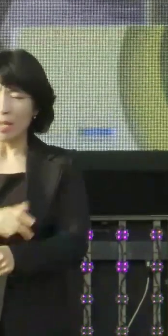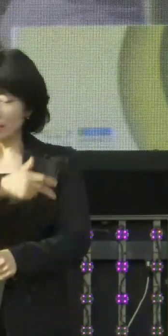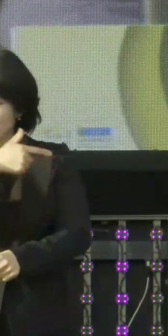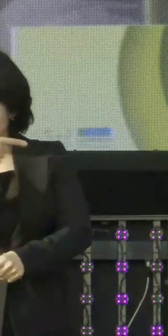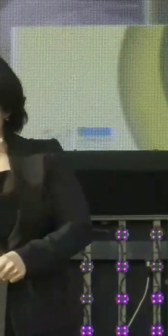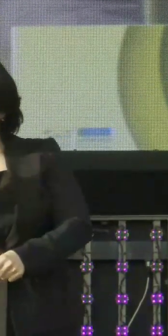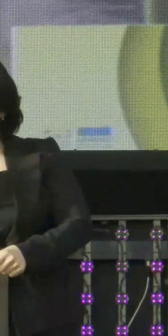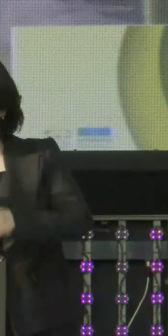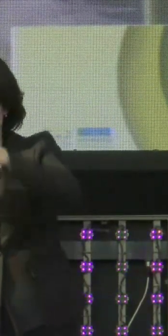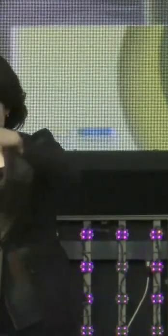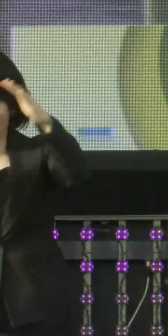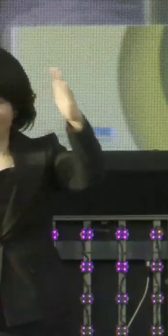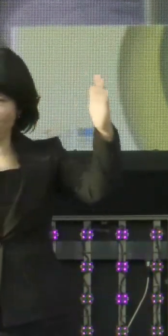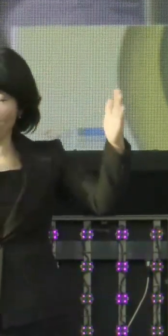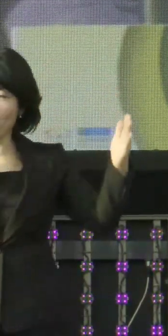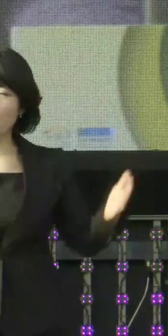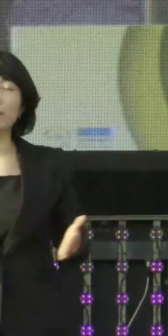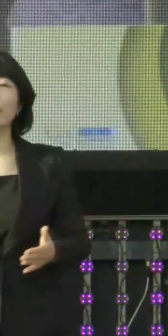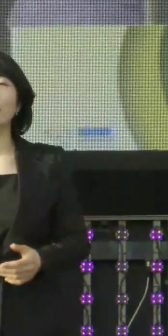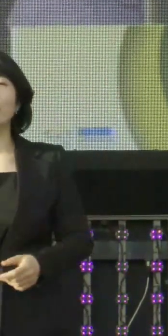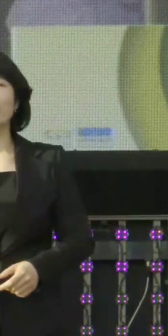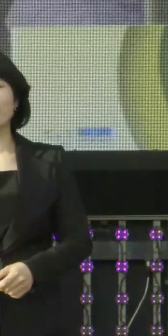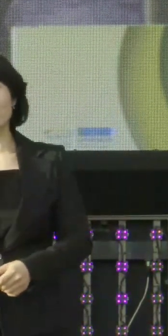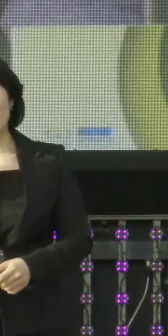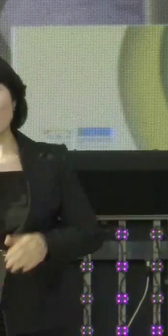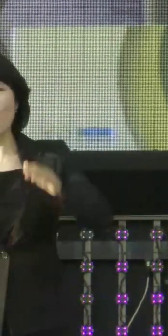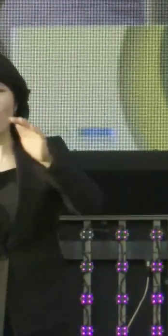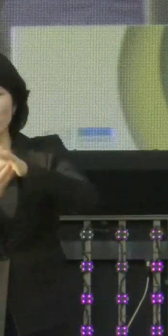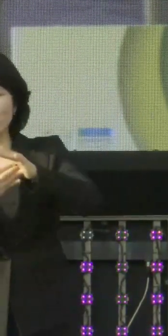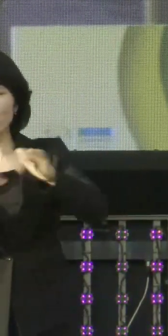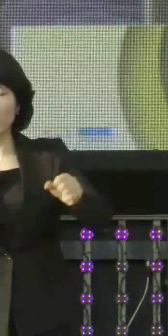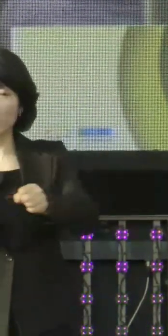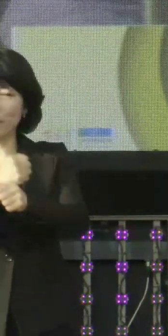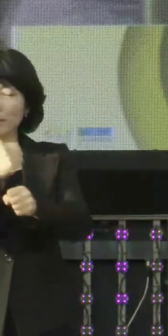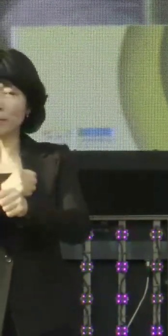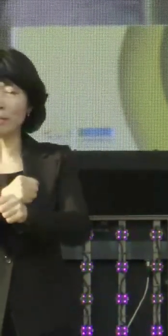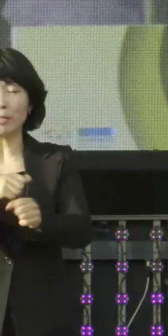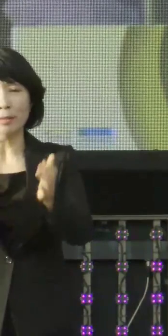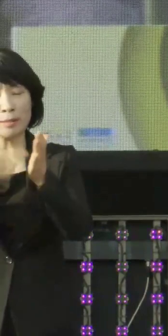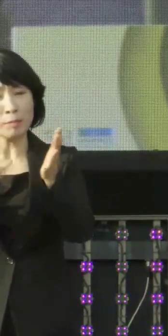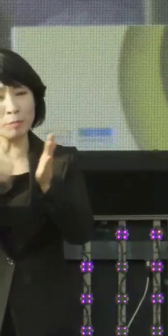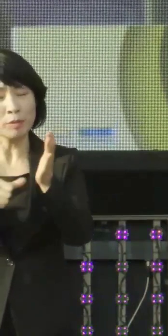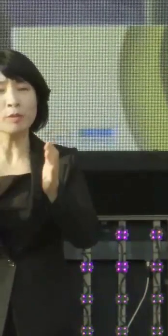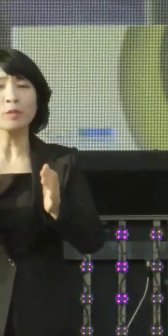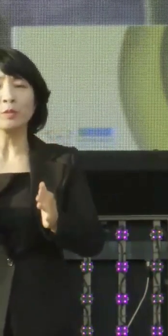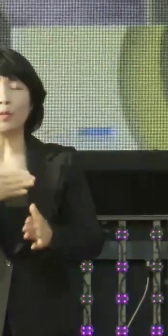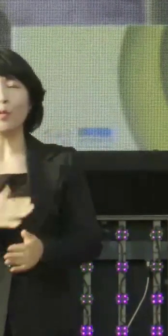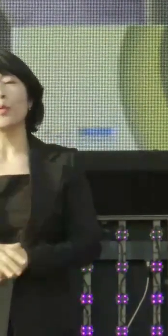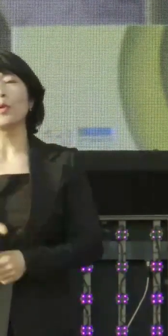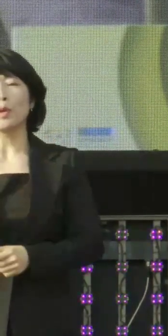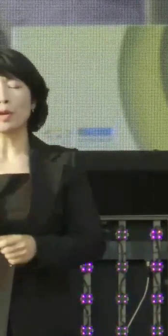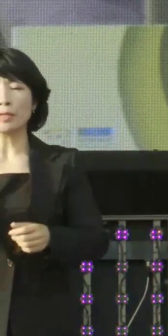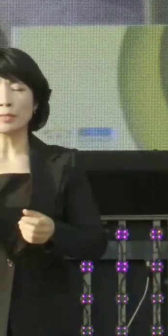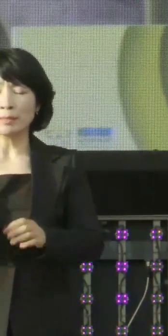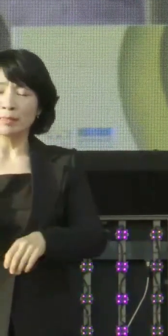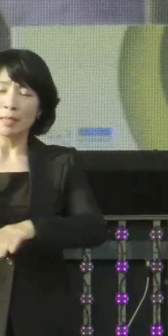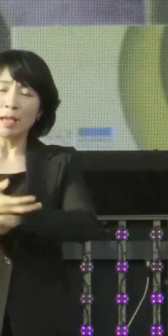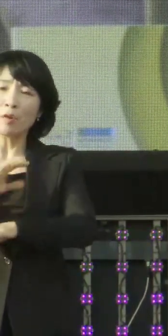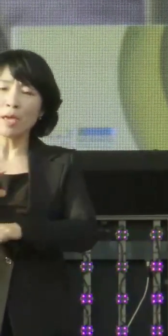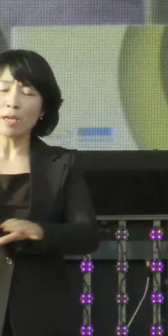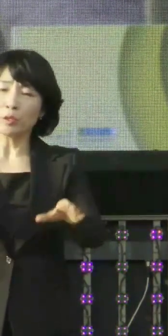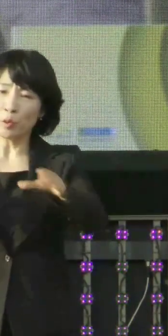돔에 설치된 대한민국 명장님들의 작품과 현대 작가 공모전, 해외 교류도시